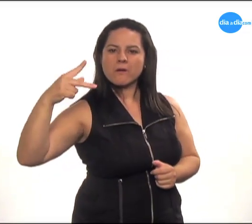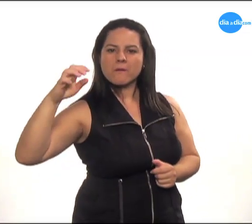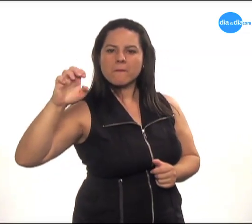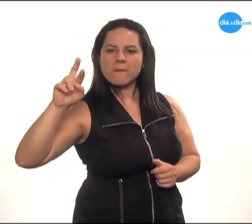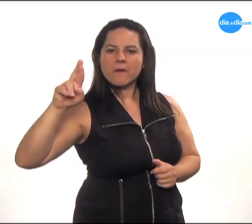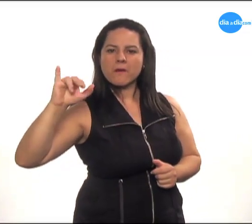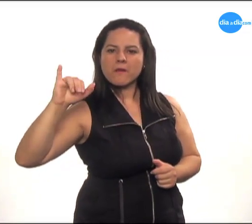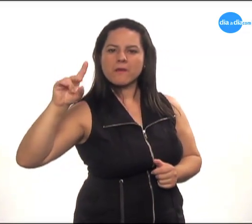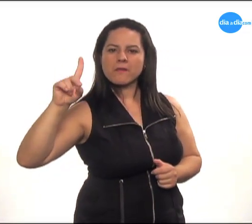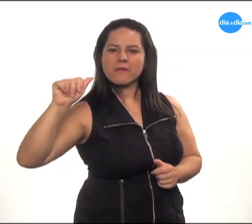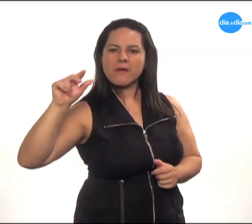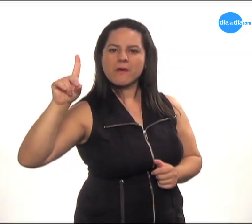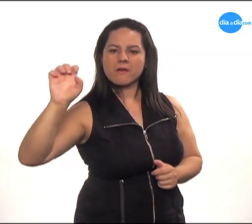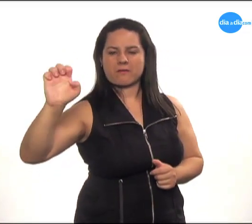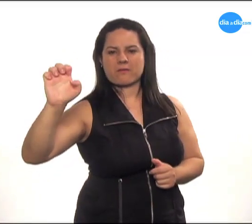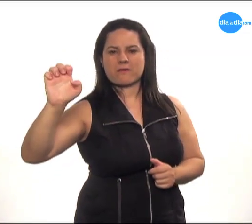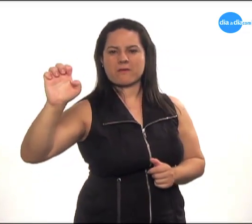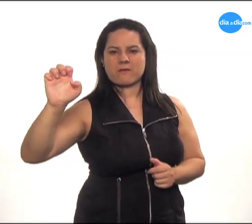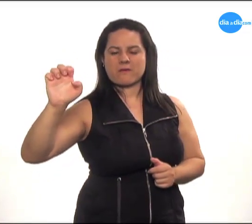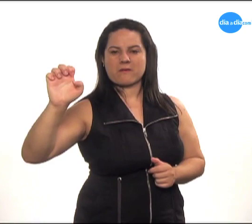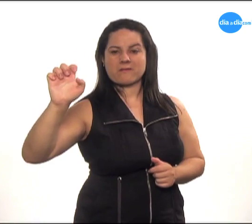esse tipo de tentação.